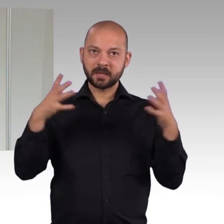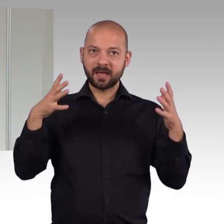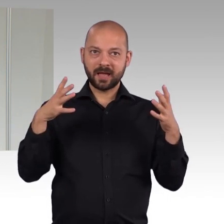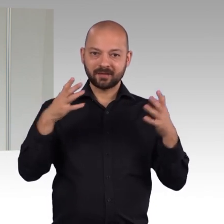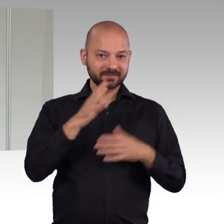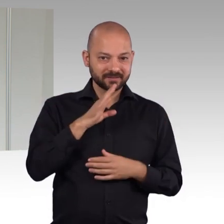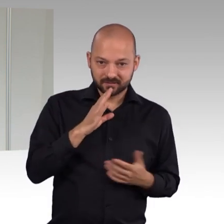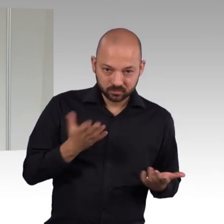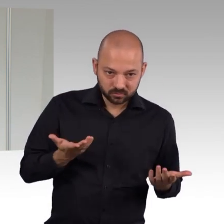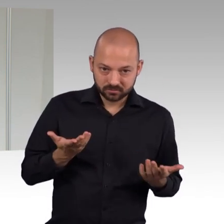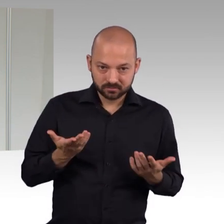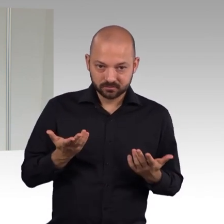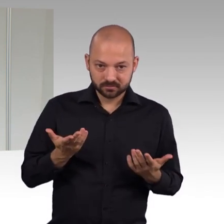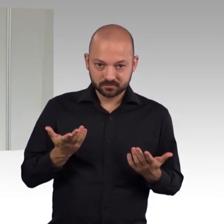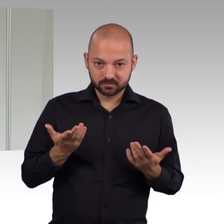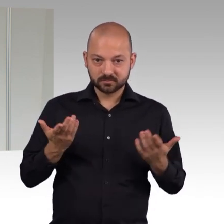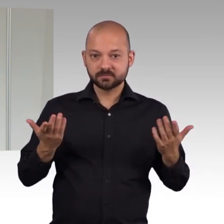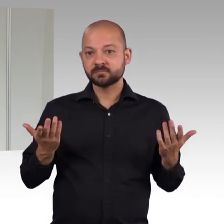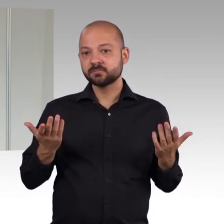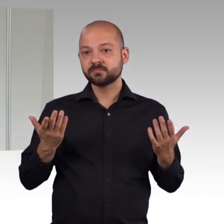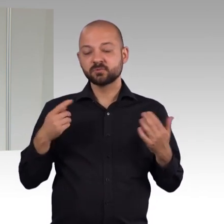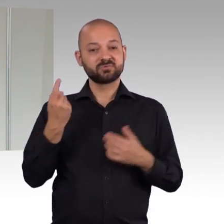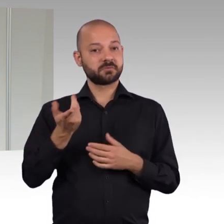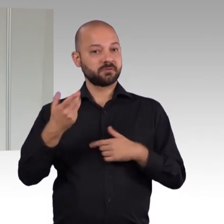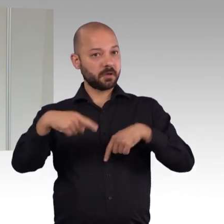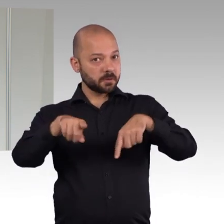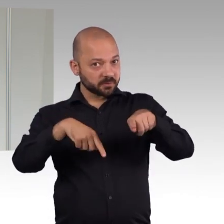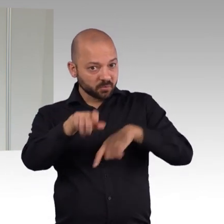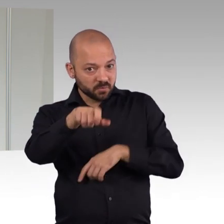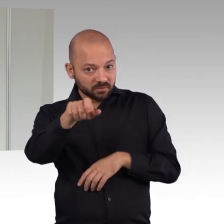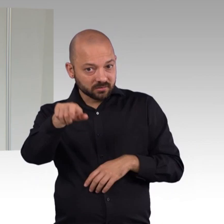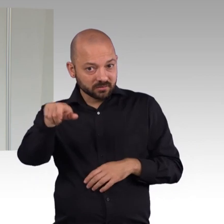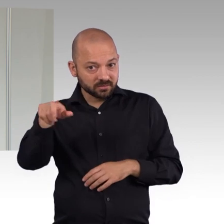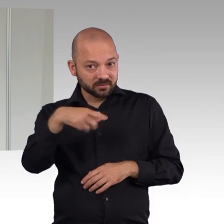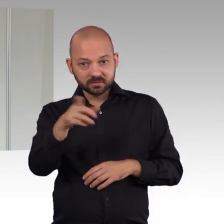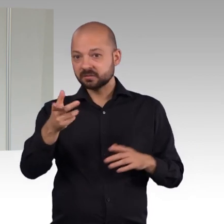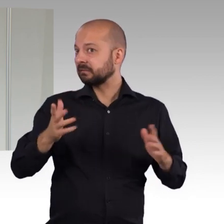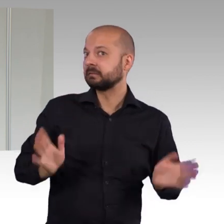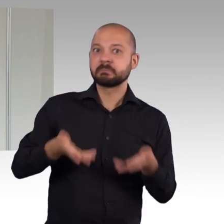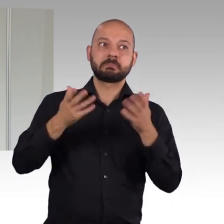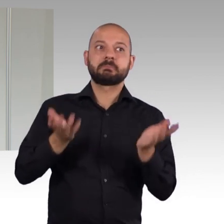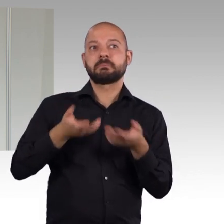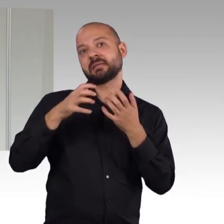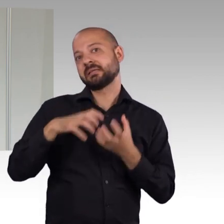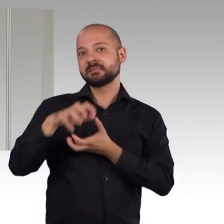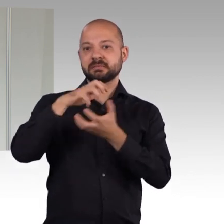von der Leyen. Das ist kein europäisches Verhalten gewesen. Dazu hätte ich mir von Ihnen was